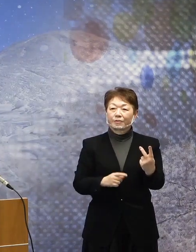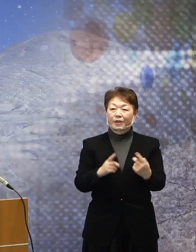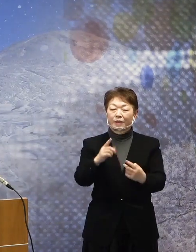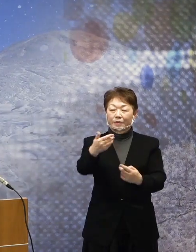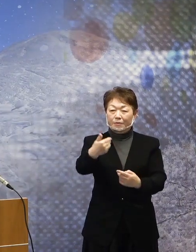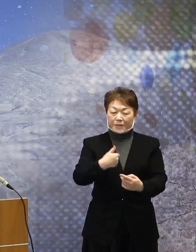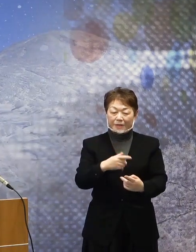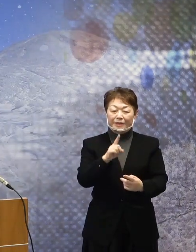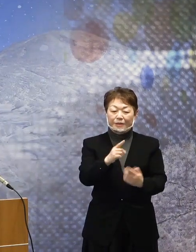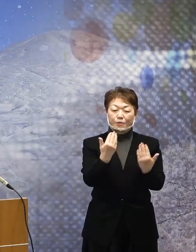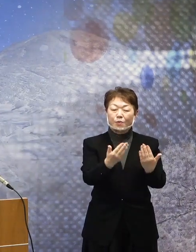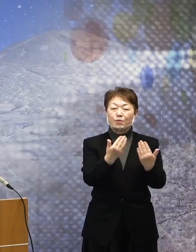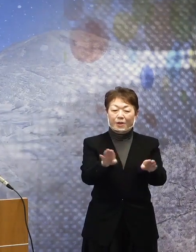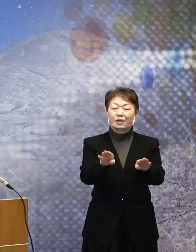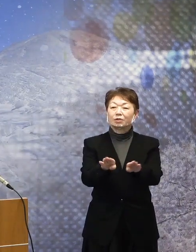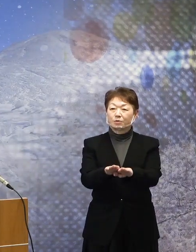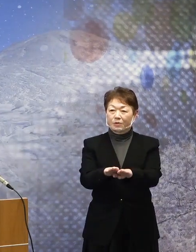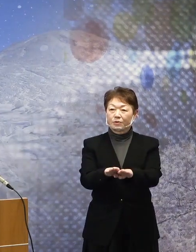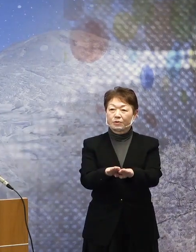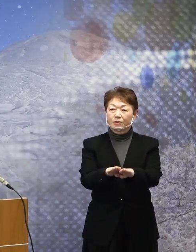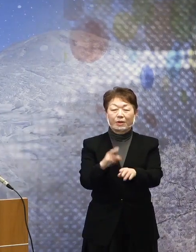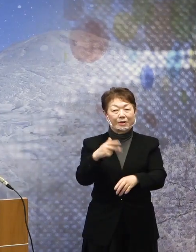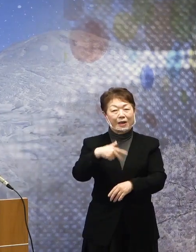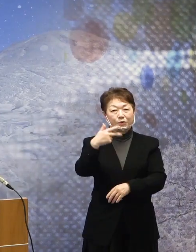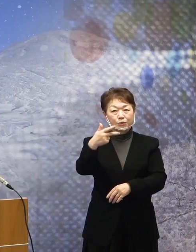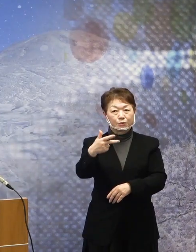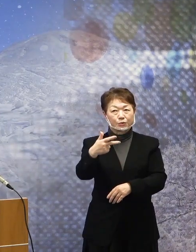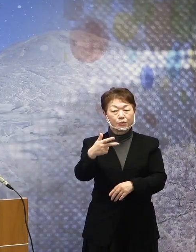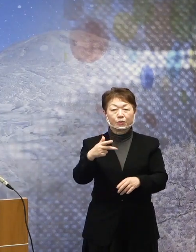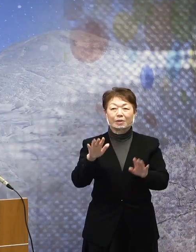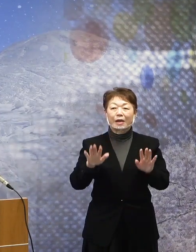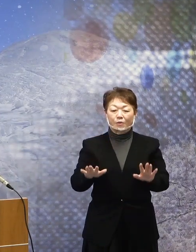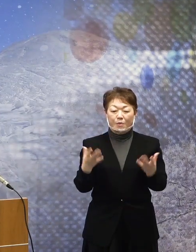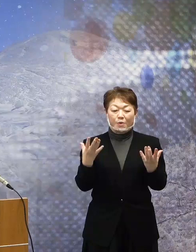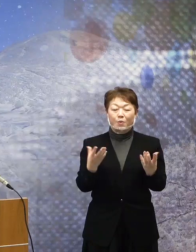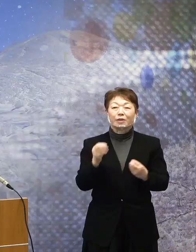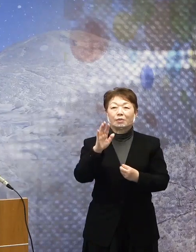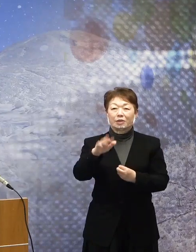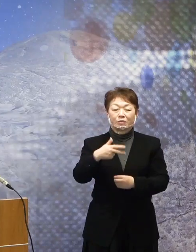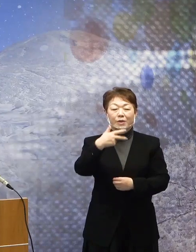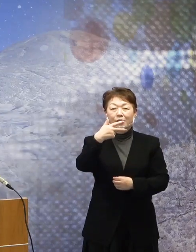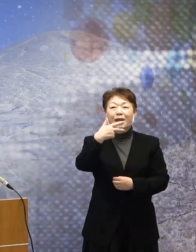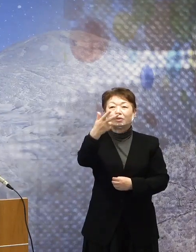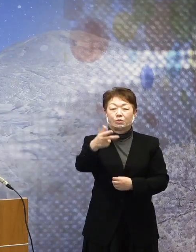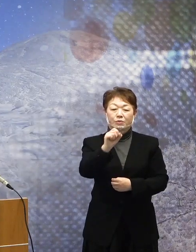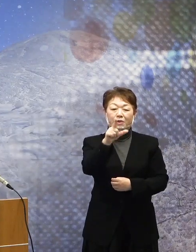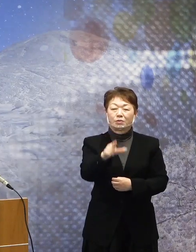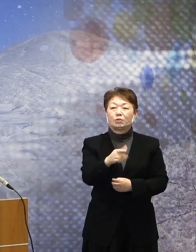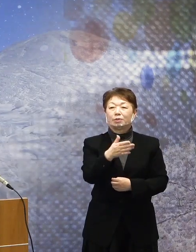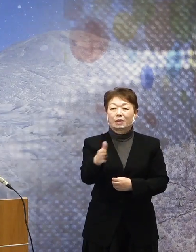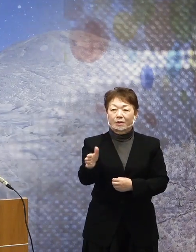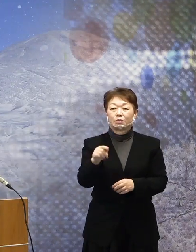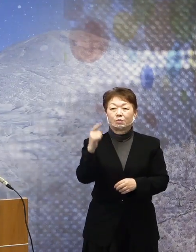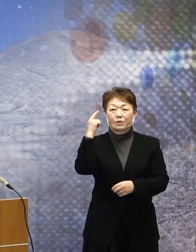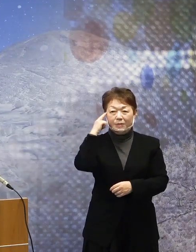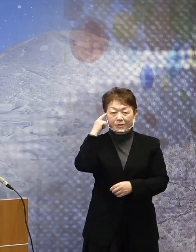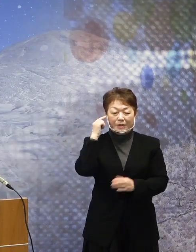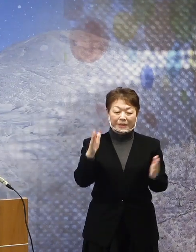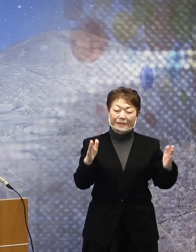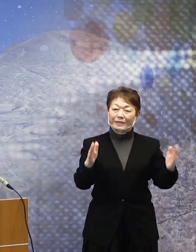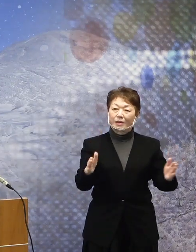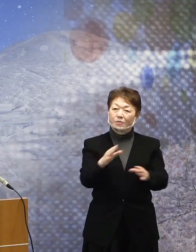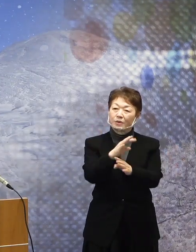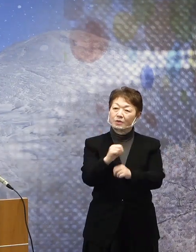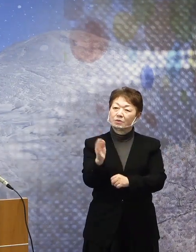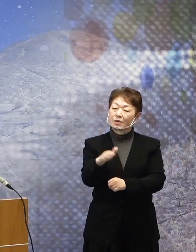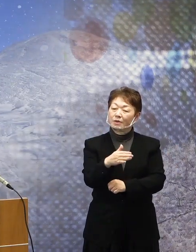中学校です。これは今日、来週、 もう今日は学校終わってますので月曜日からということになります。 期間的なものっ